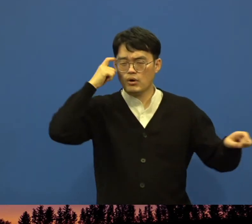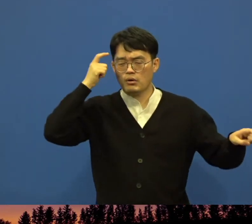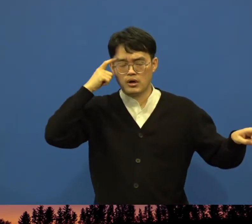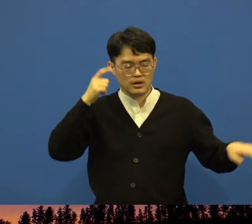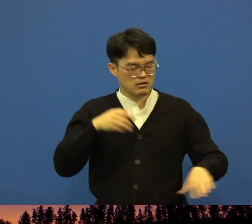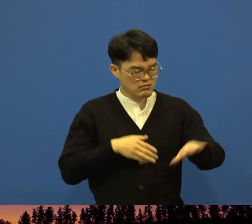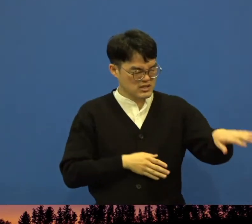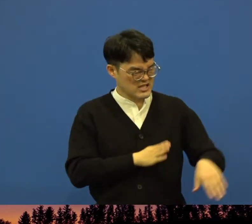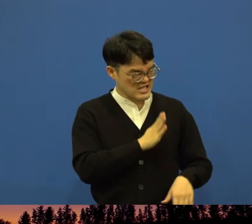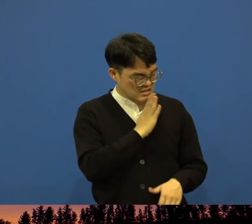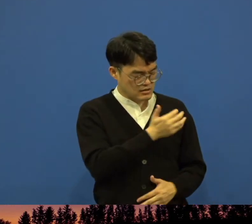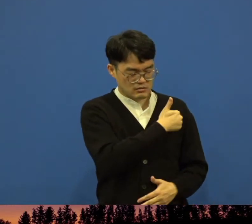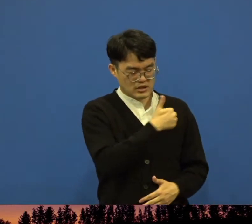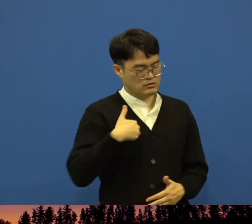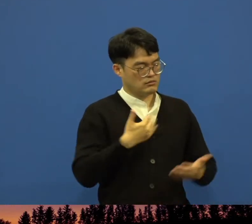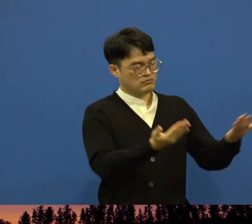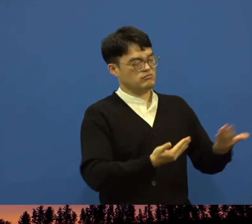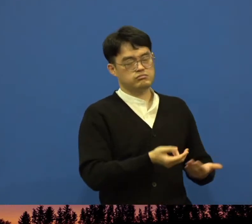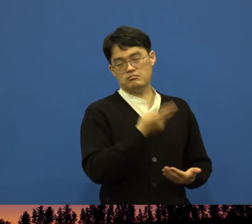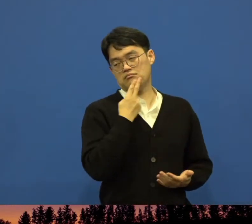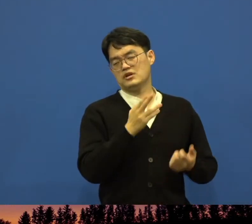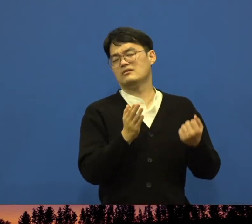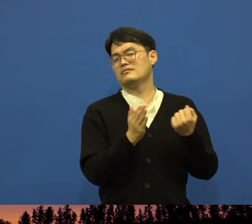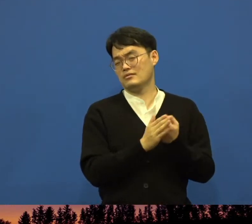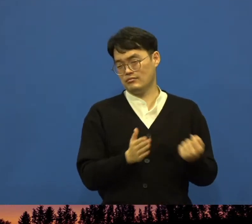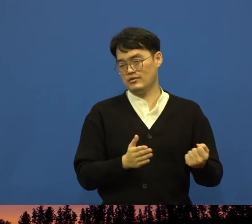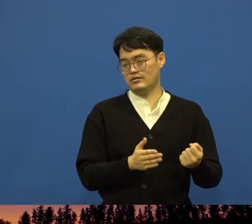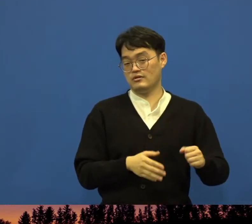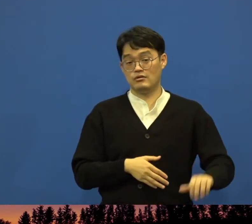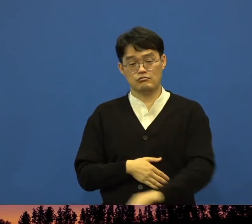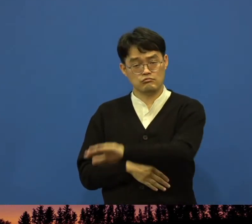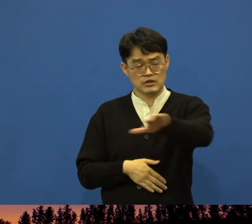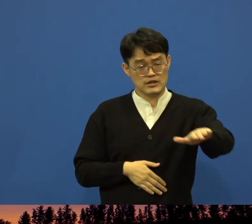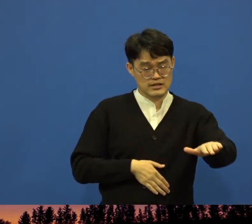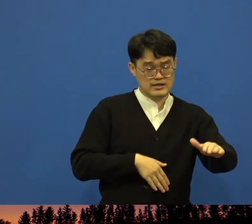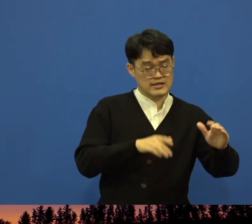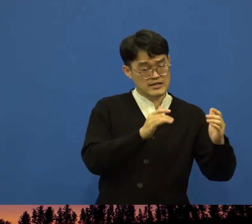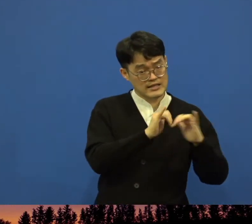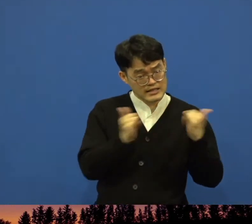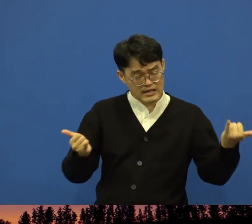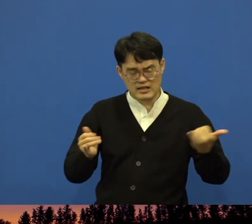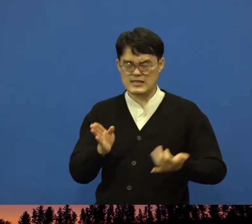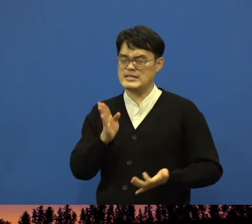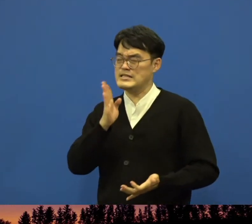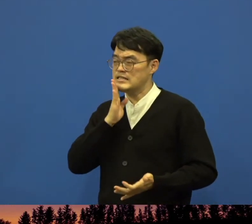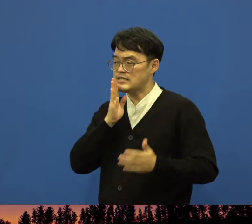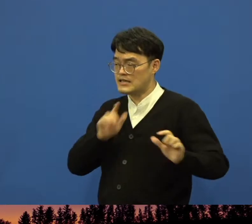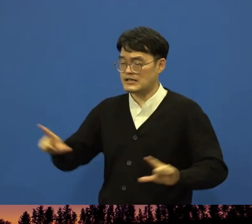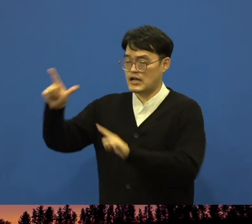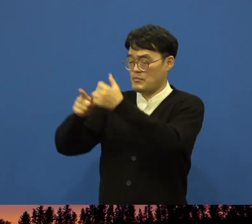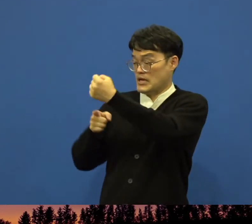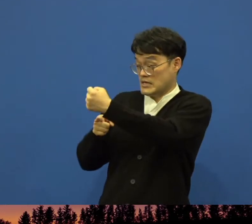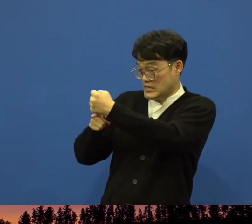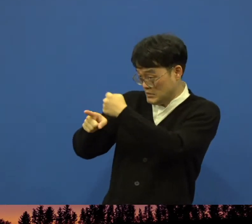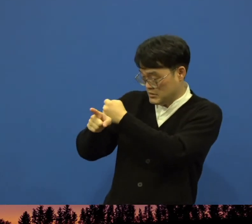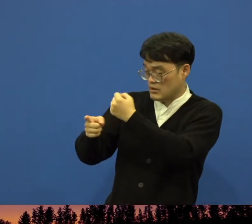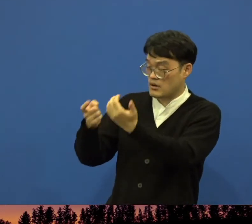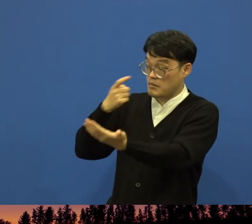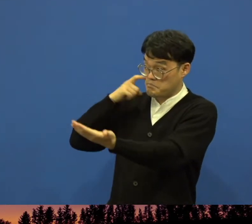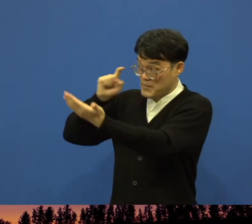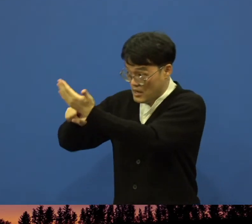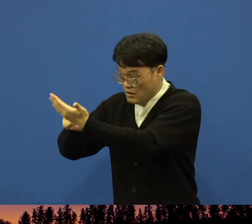나오지 않게 돼 있어요. 그래서 인간은 의미를 바로 찾을 때, 의미가 없으면 아무리 내가 힘을 쓰고 힘이 나오지는